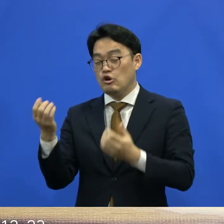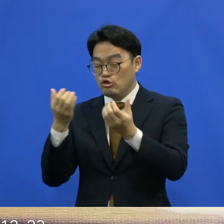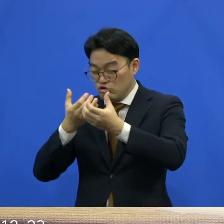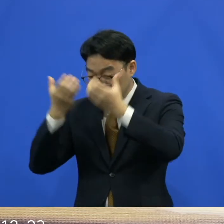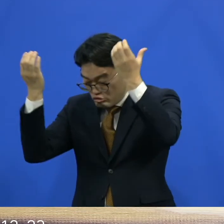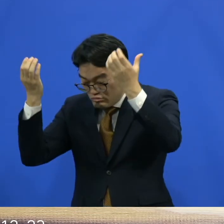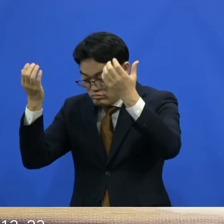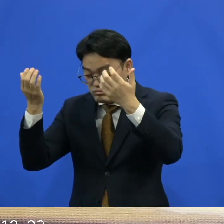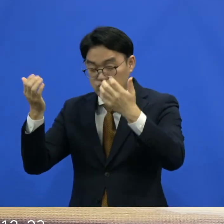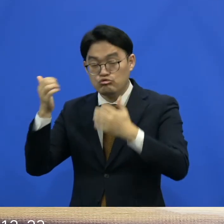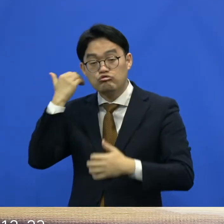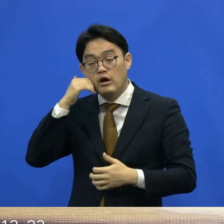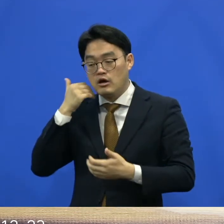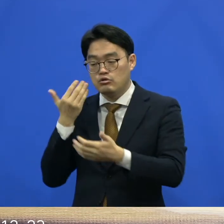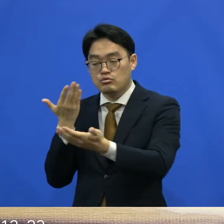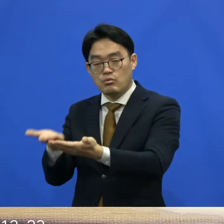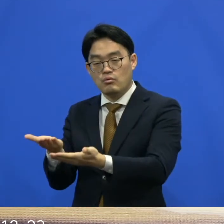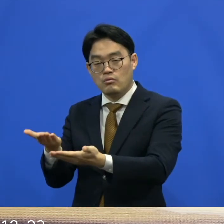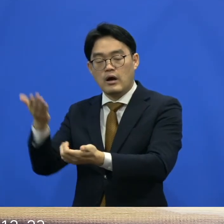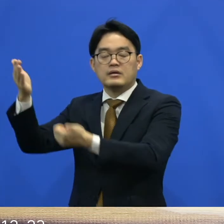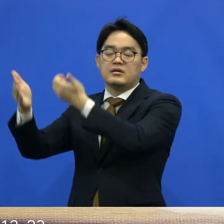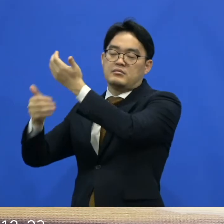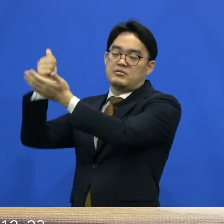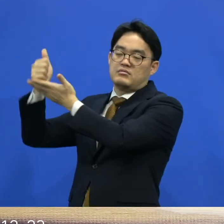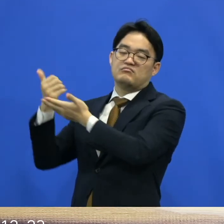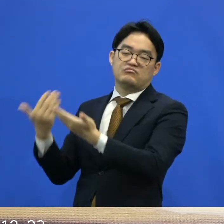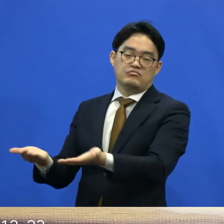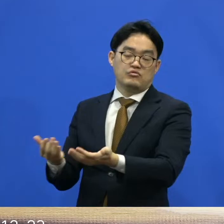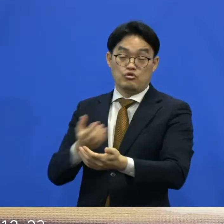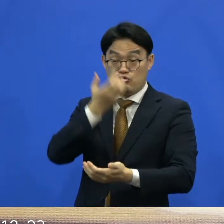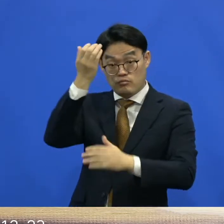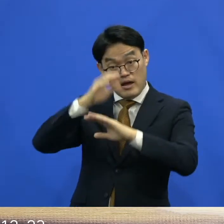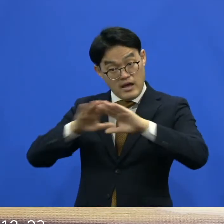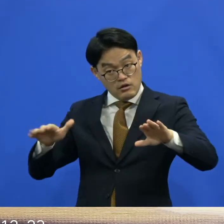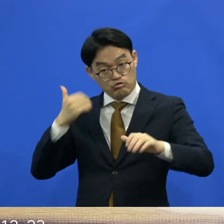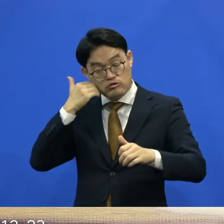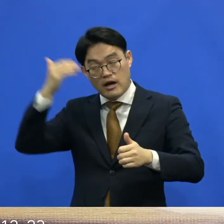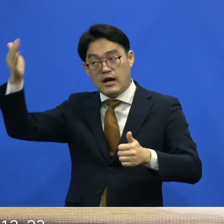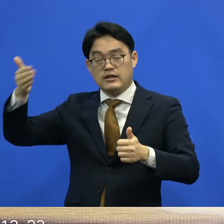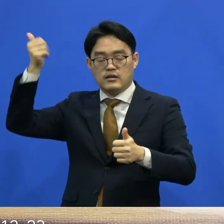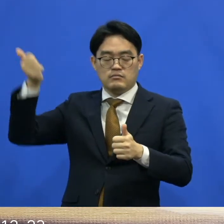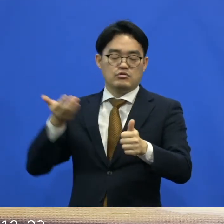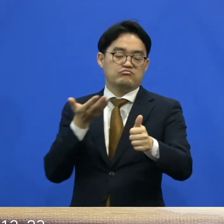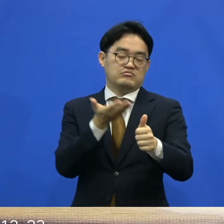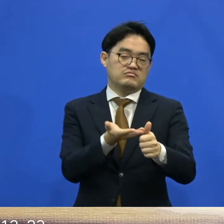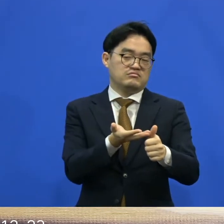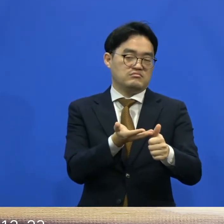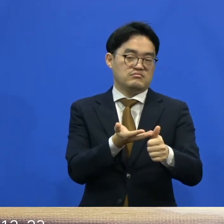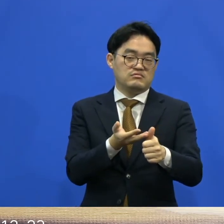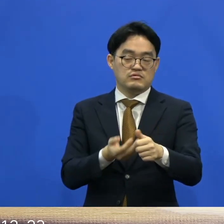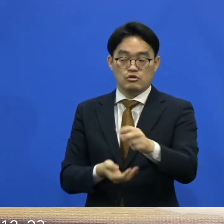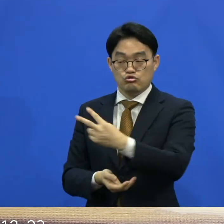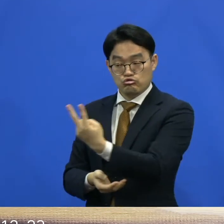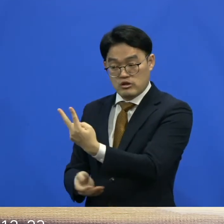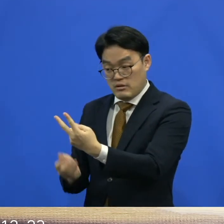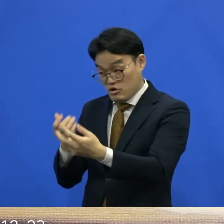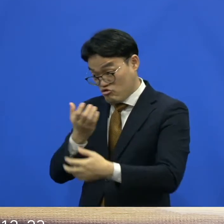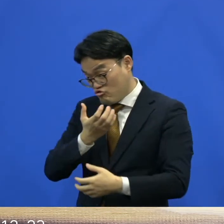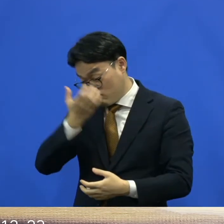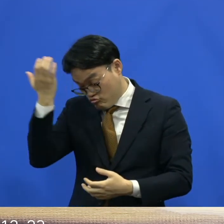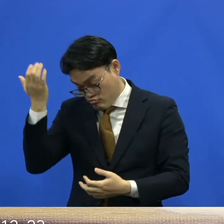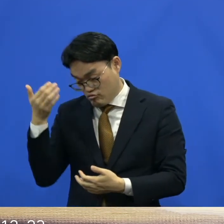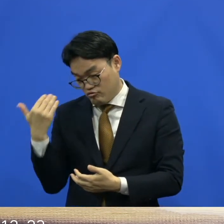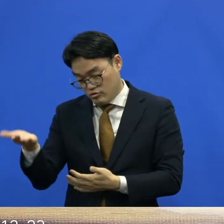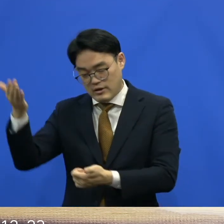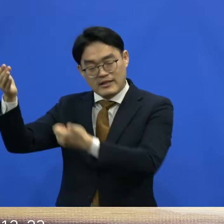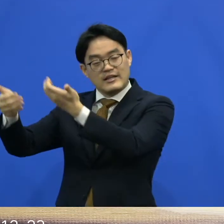해주셨을까요? 분명히 두 사람이 꿈을 꾼 것도 하나님이 꾸게 하신 거고 그 꿈을 해석하게 한